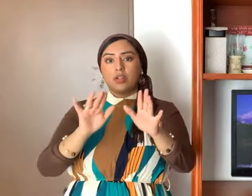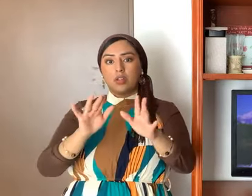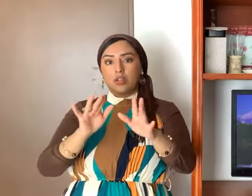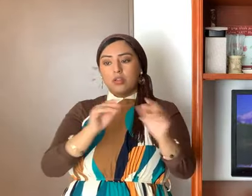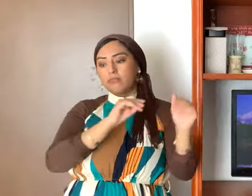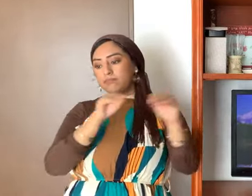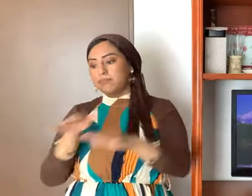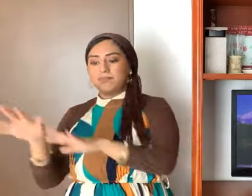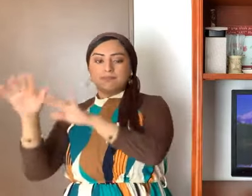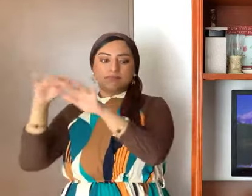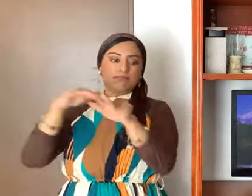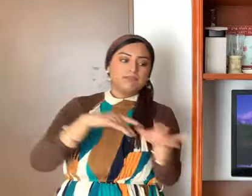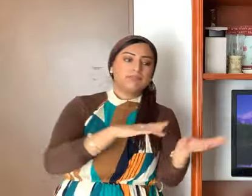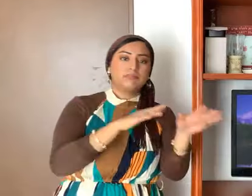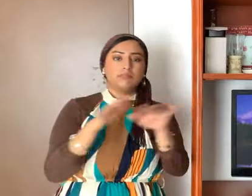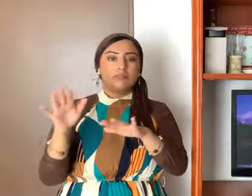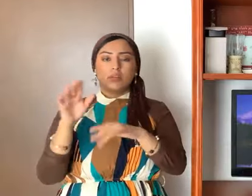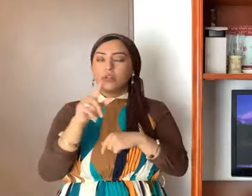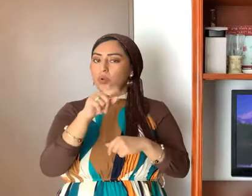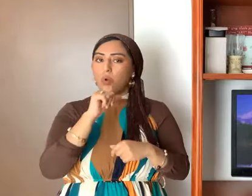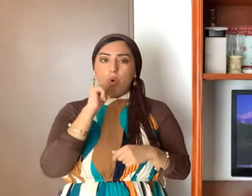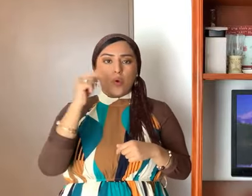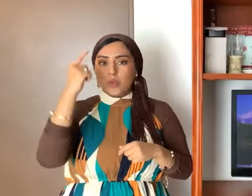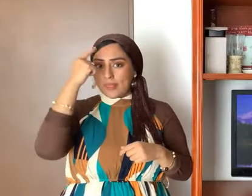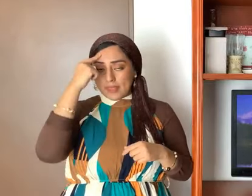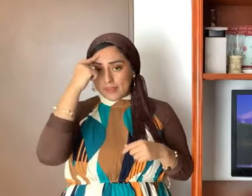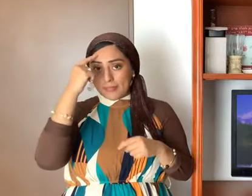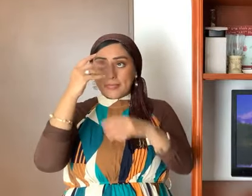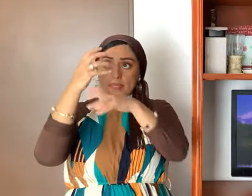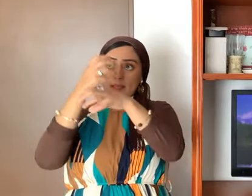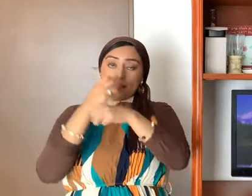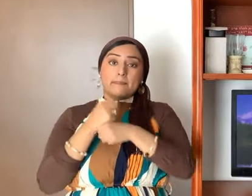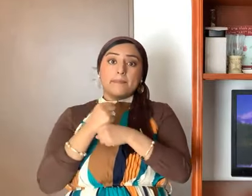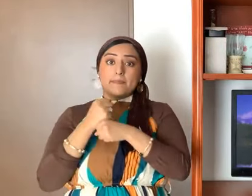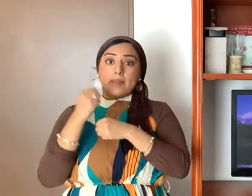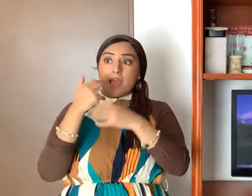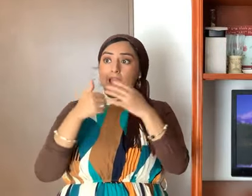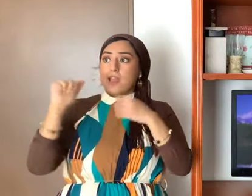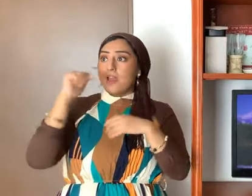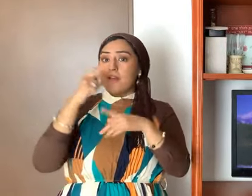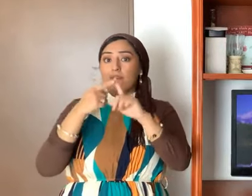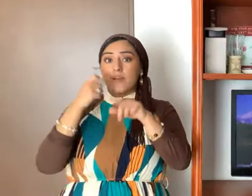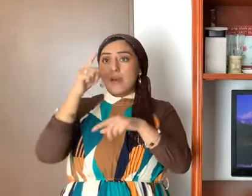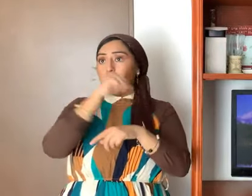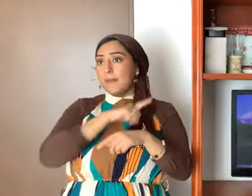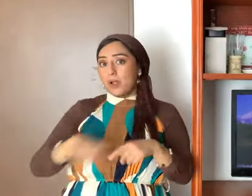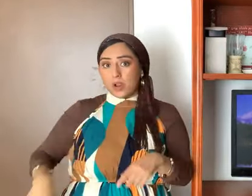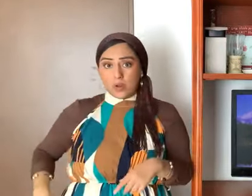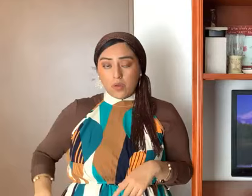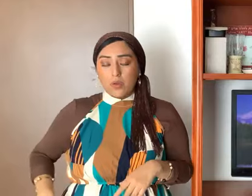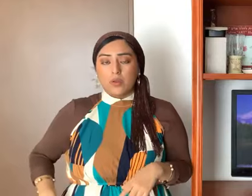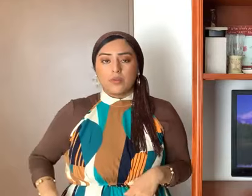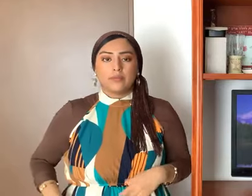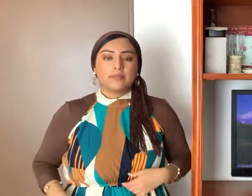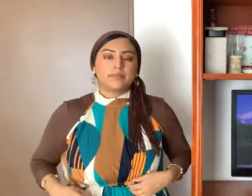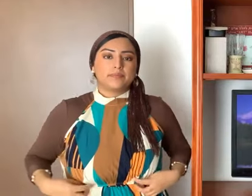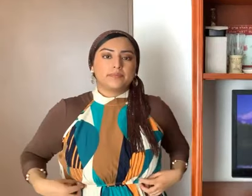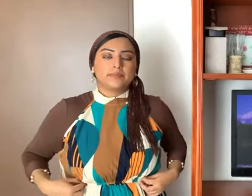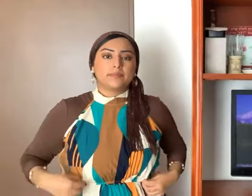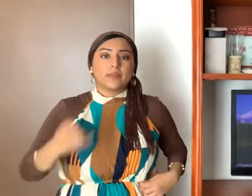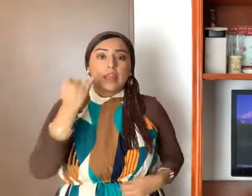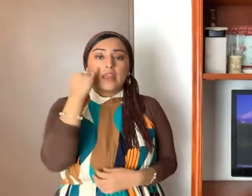de una parte a otra. No piense pues quien tal haga que recibirá cosa alguna del Adón. Amén. Entonces,